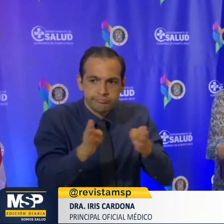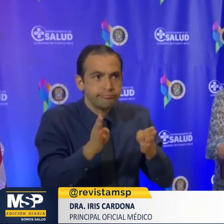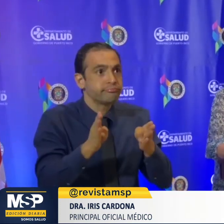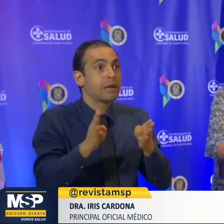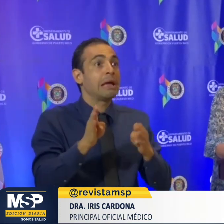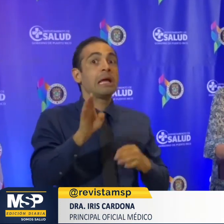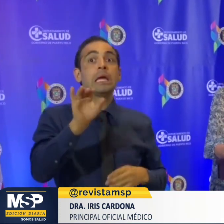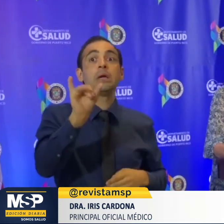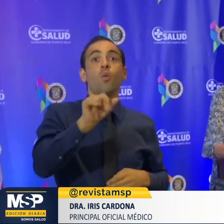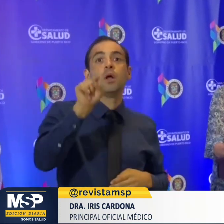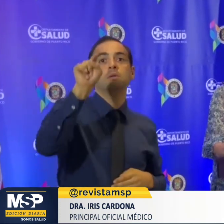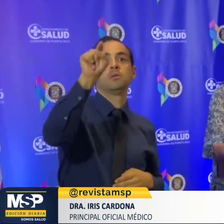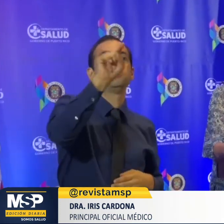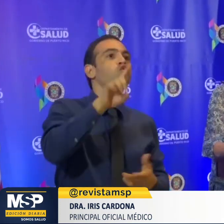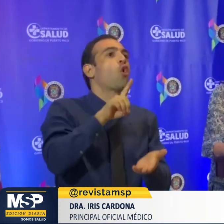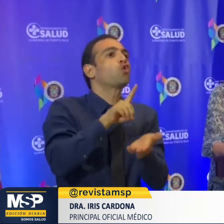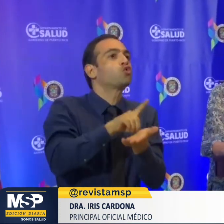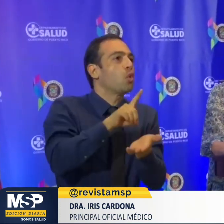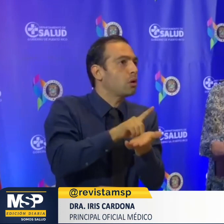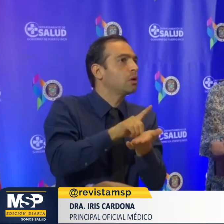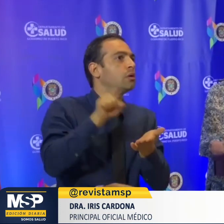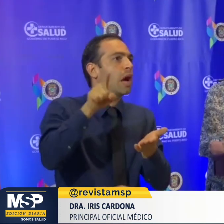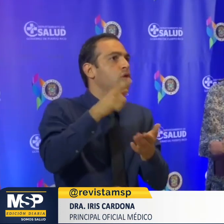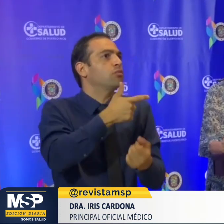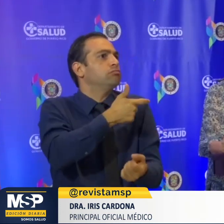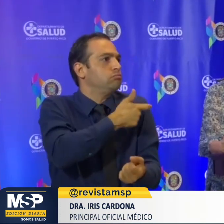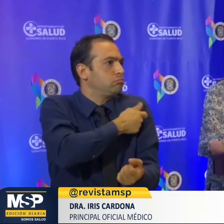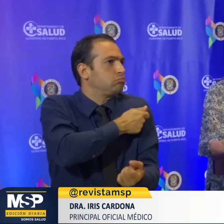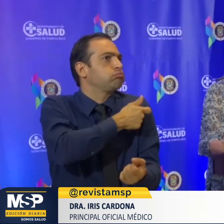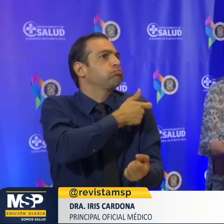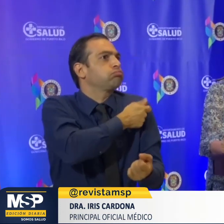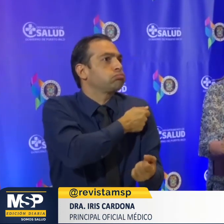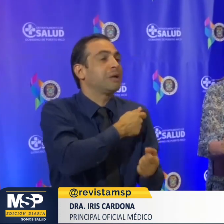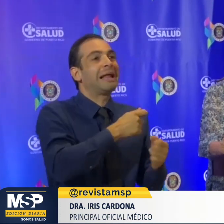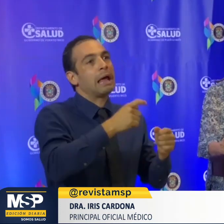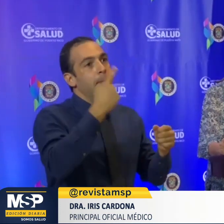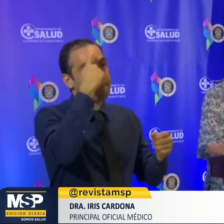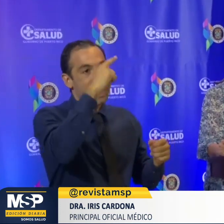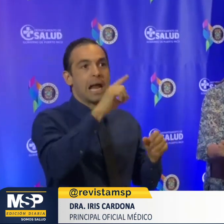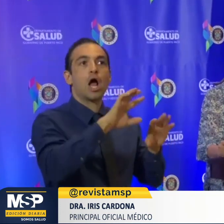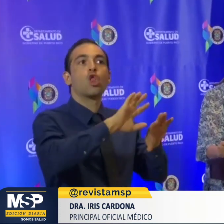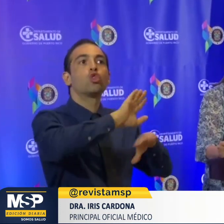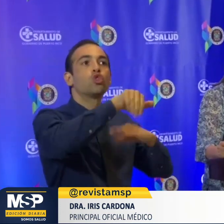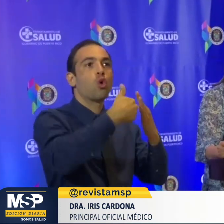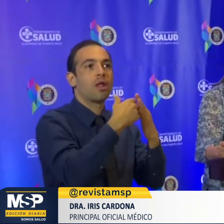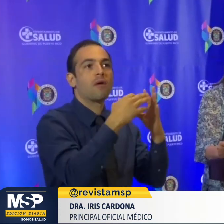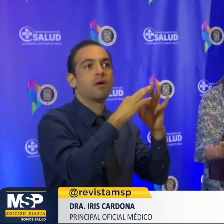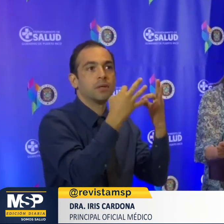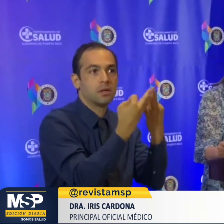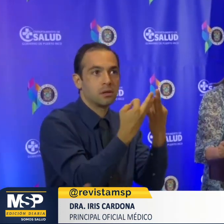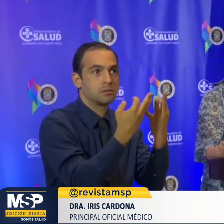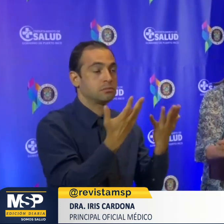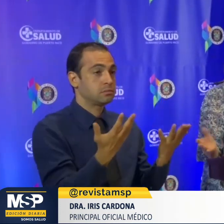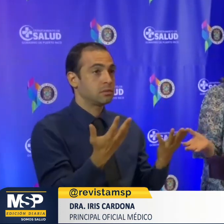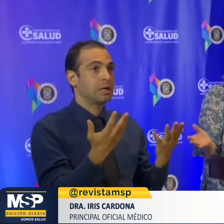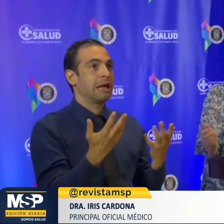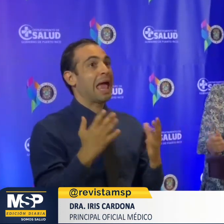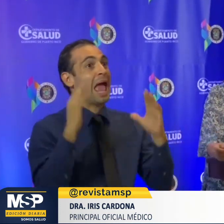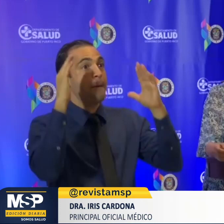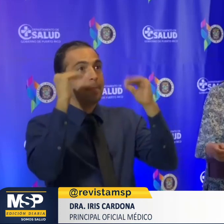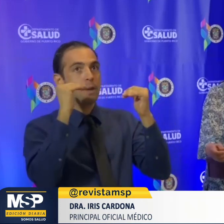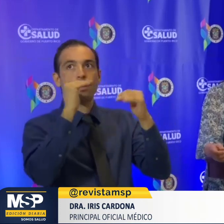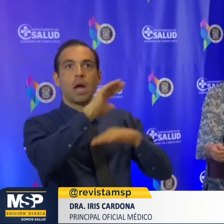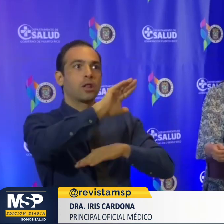afuera vacunando y dando servicio a nuestros niños y adultos. Así que eso mismo esperamos poderlo traducir con todas